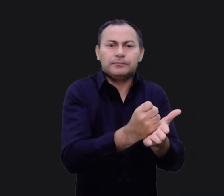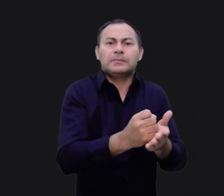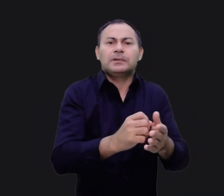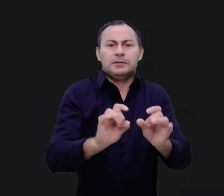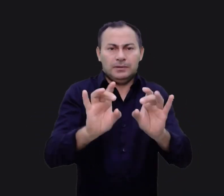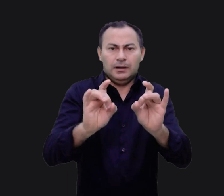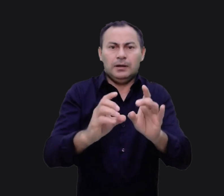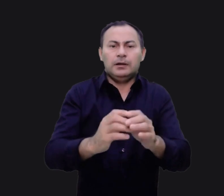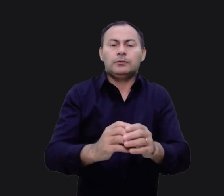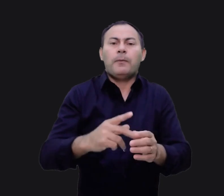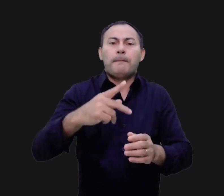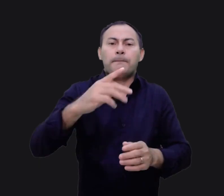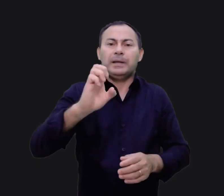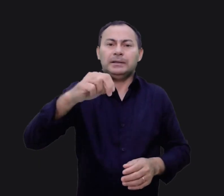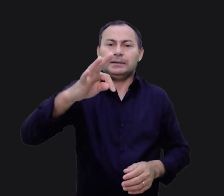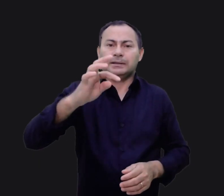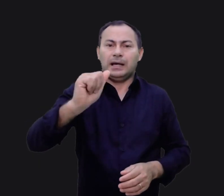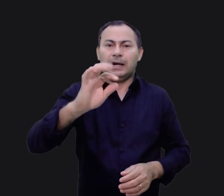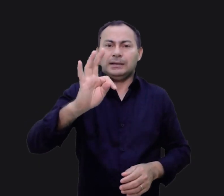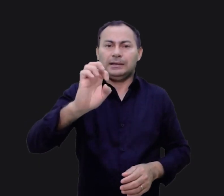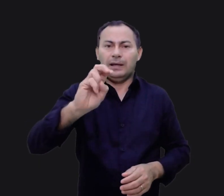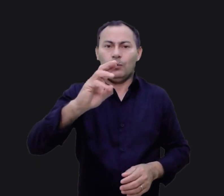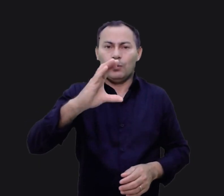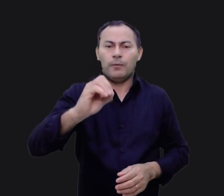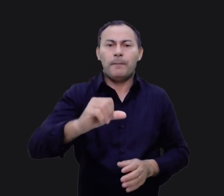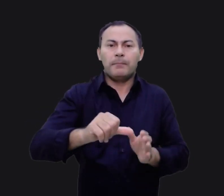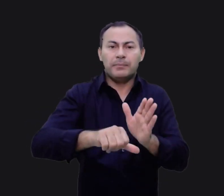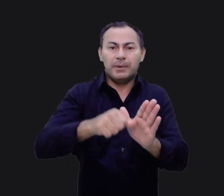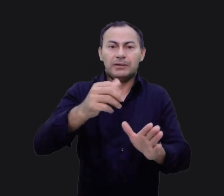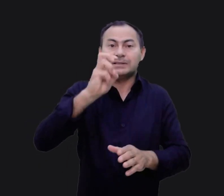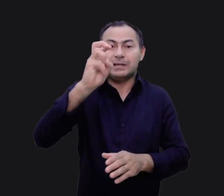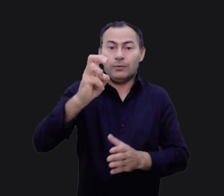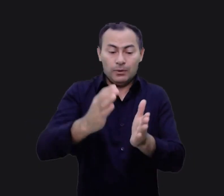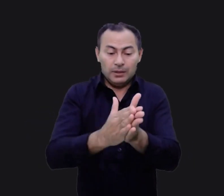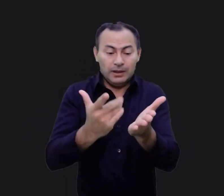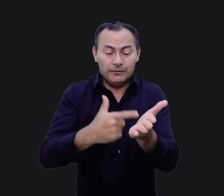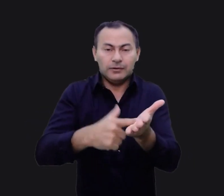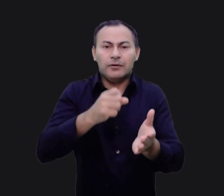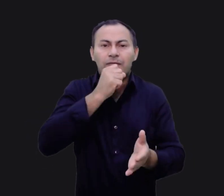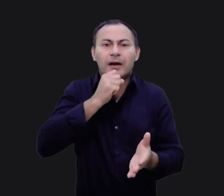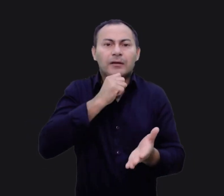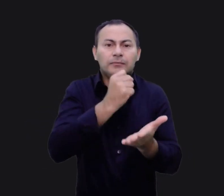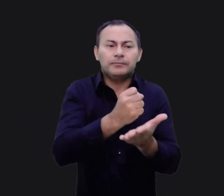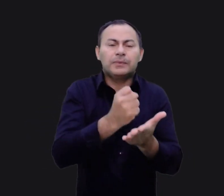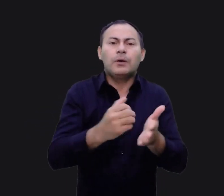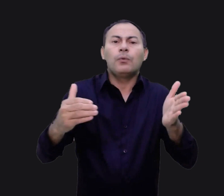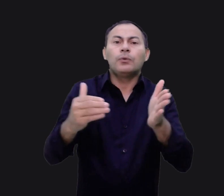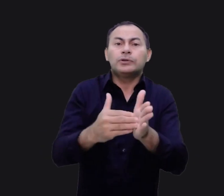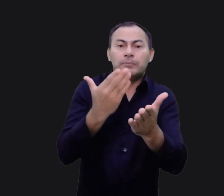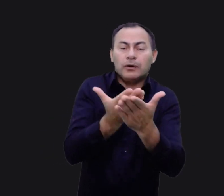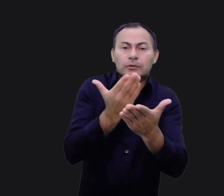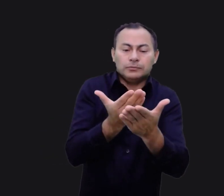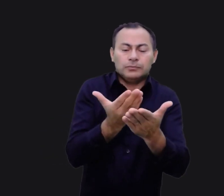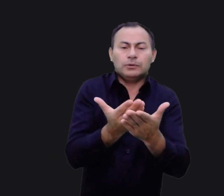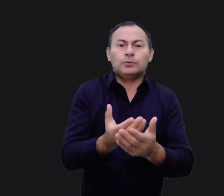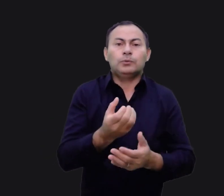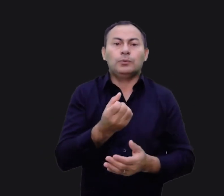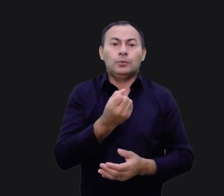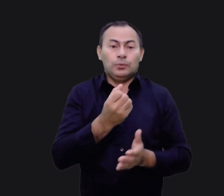especificamente do Pentateuco, os primeiros cinco livros do Velho Testamento. Na nossa última aula, paramos no livro de Números. Vimos que o